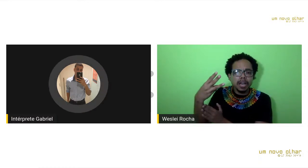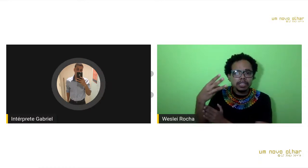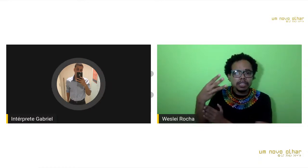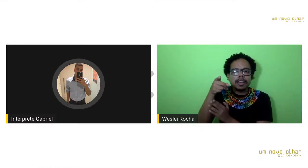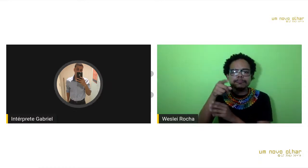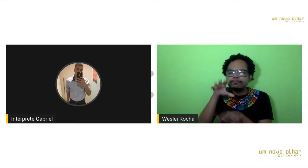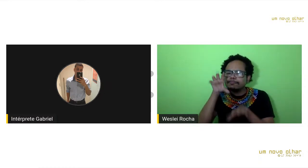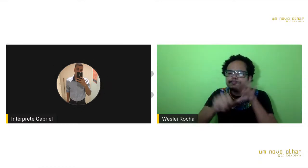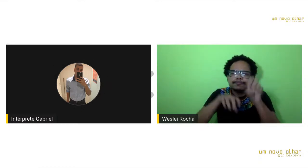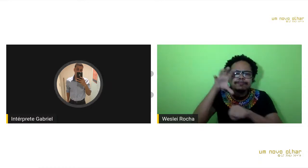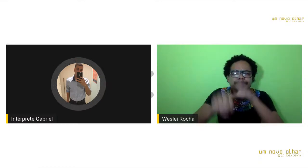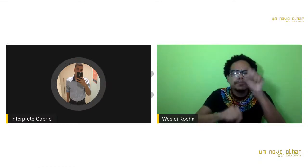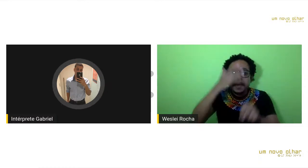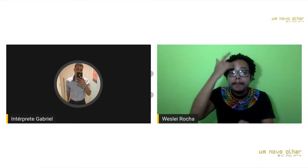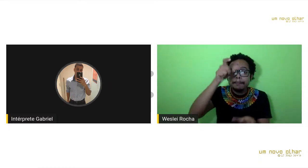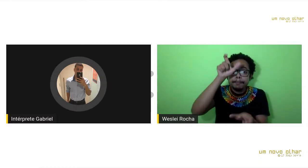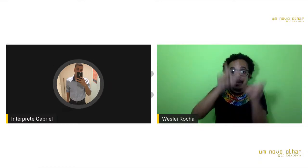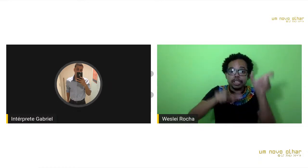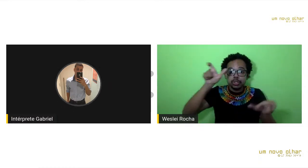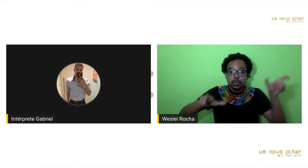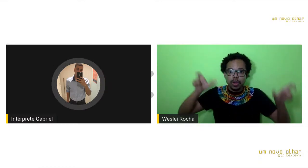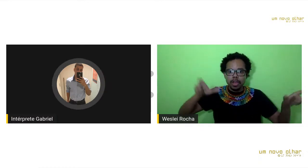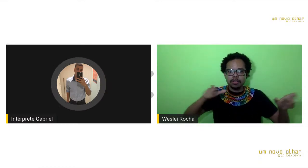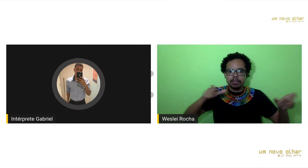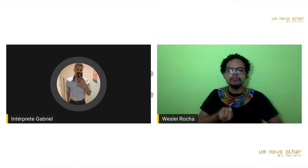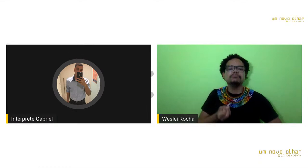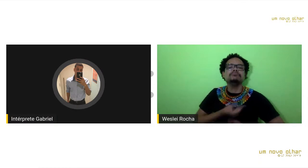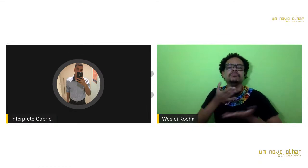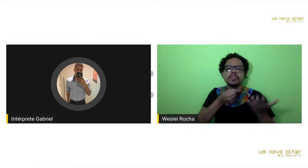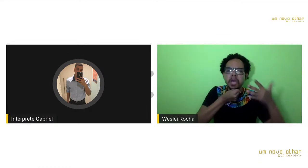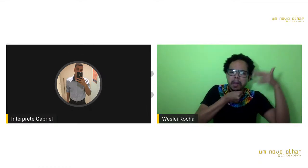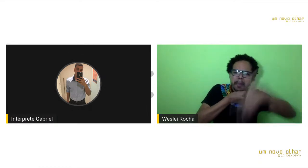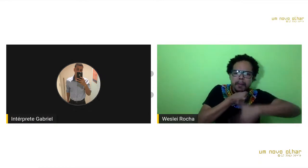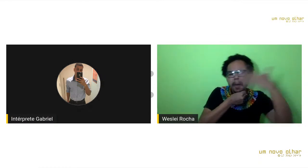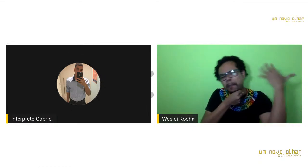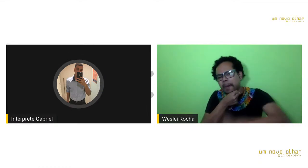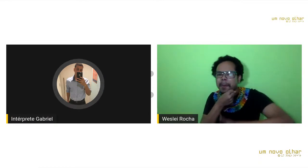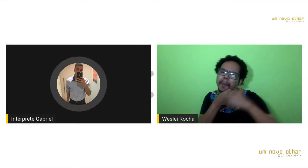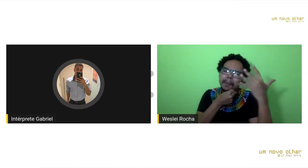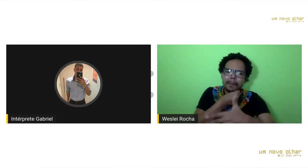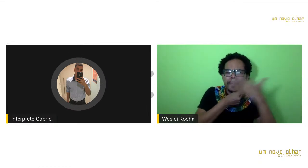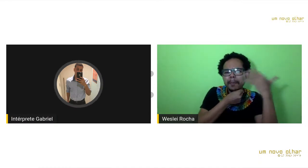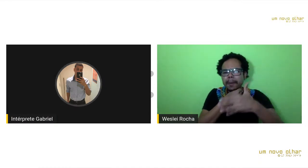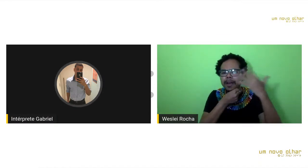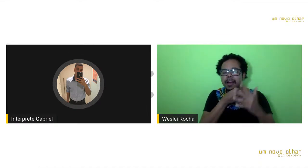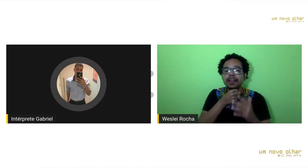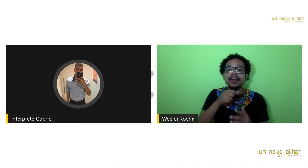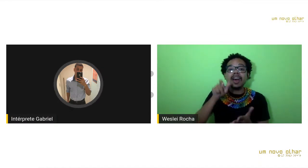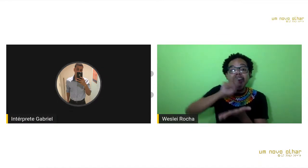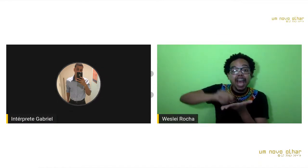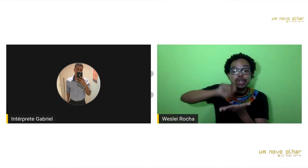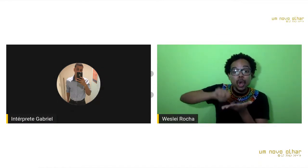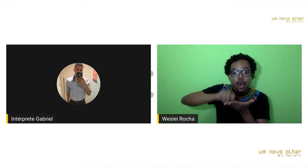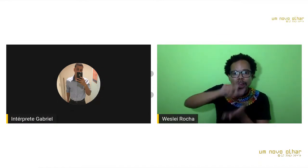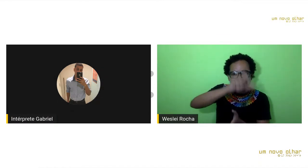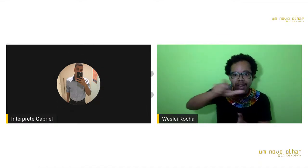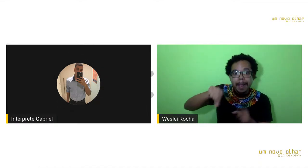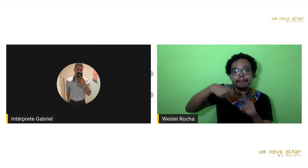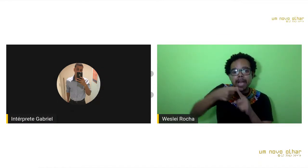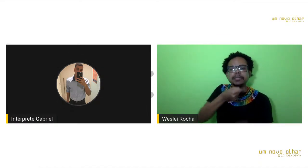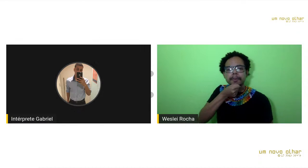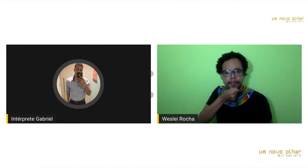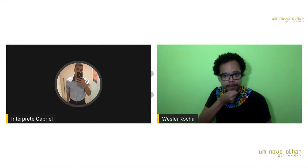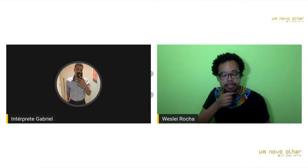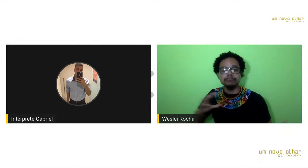A autora Bel Abrir em 2003 ela começou a pegar dados entrevistar diversos